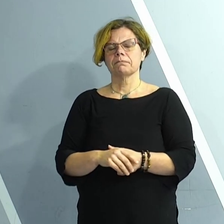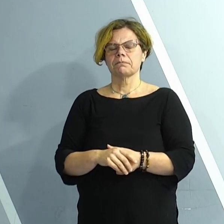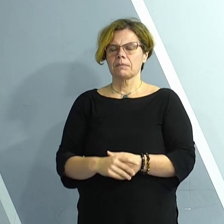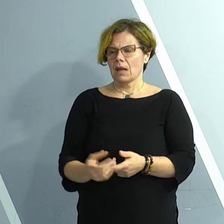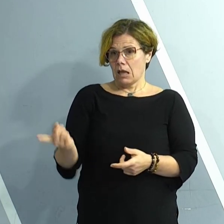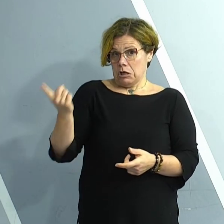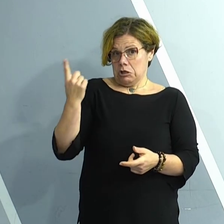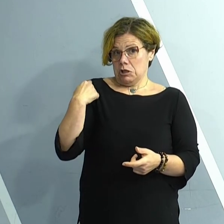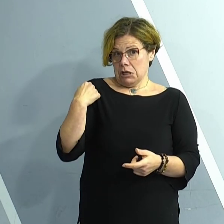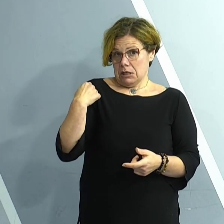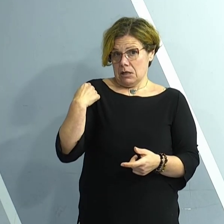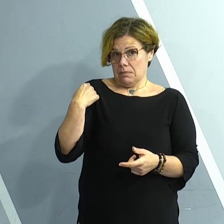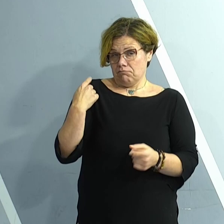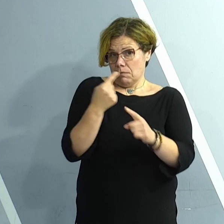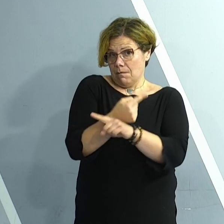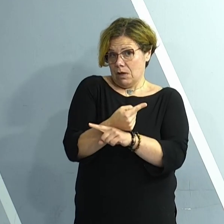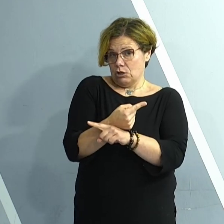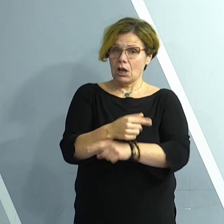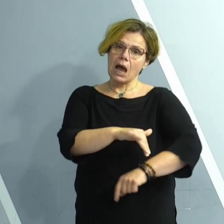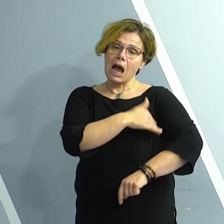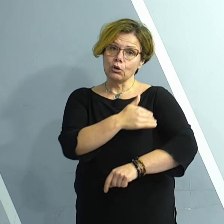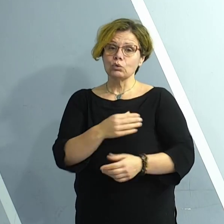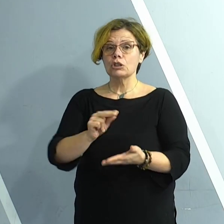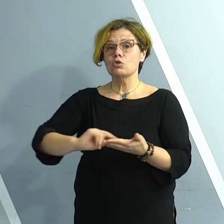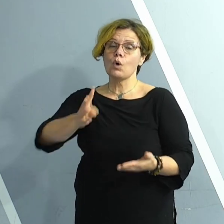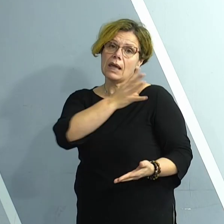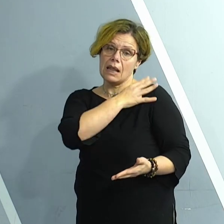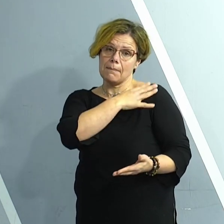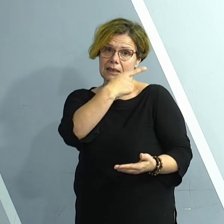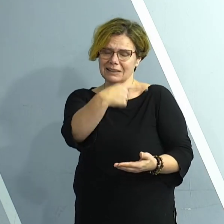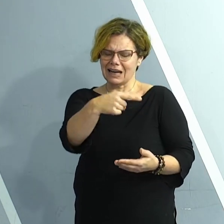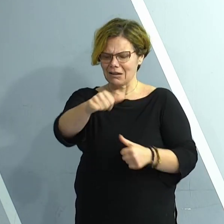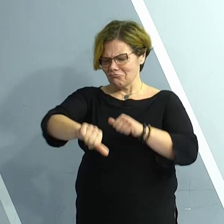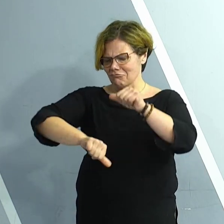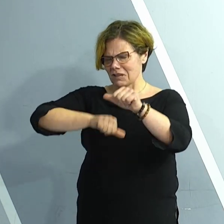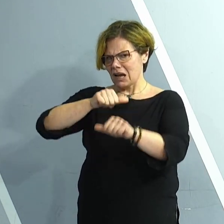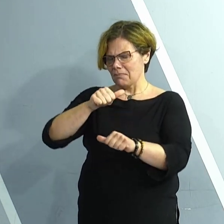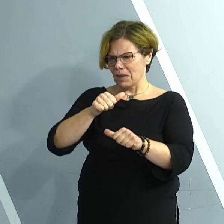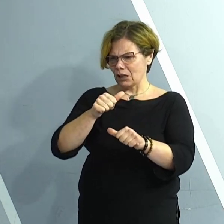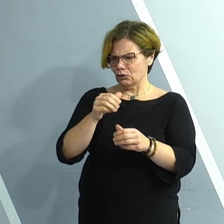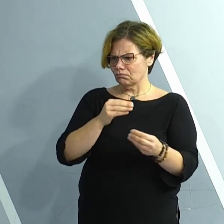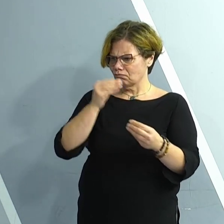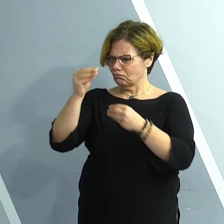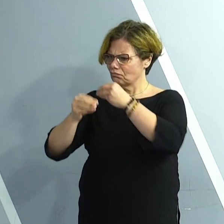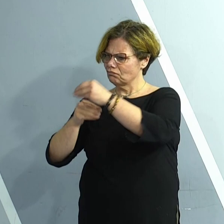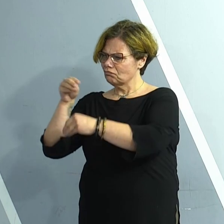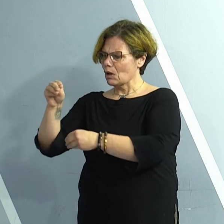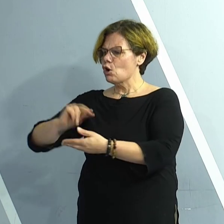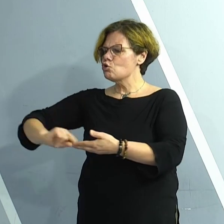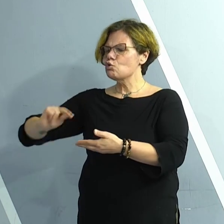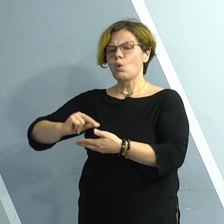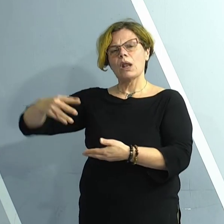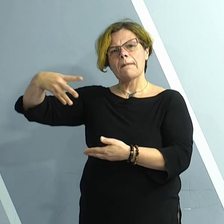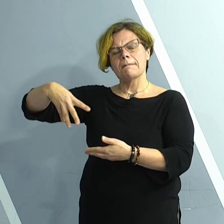Da ieri invece gli alunni della scuola primaria sono stati trasferiti al plesso Marconi di